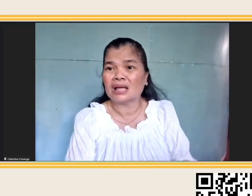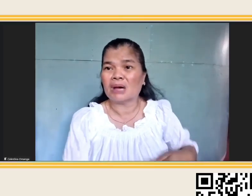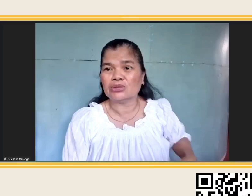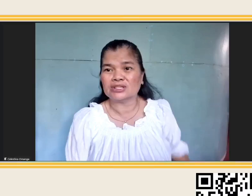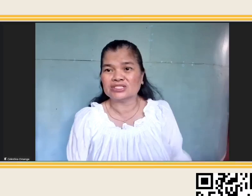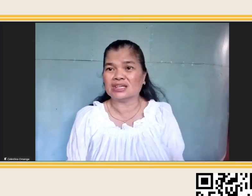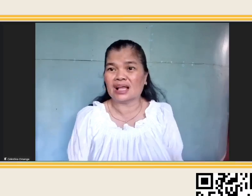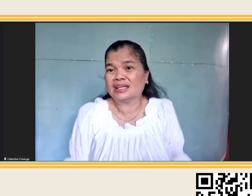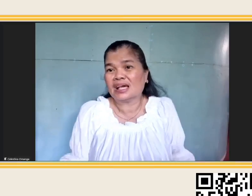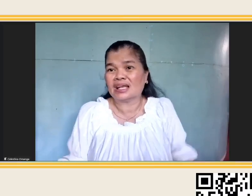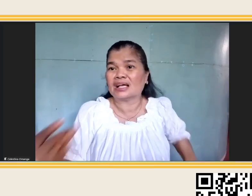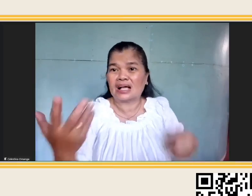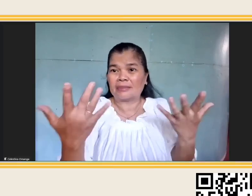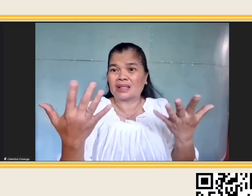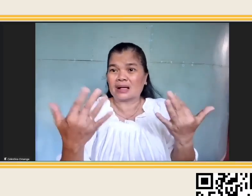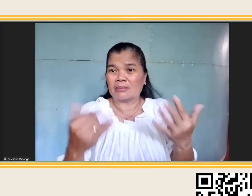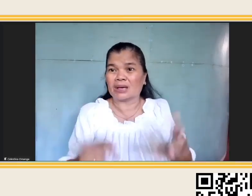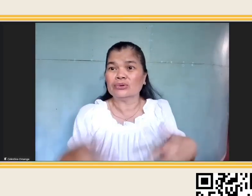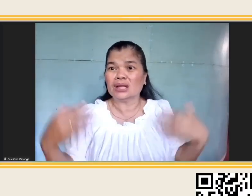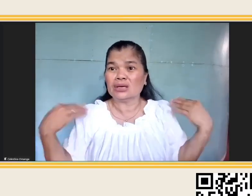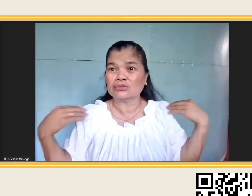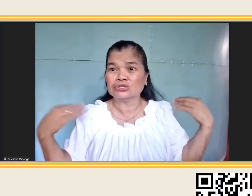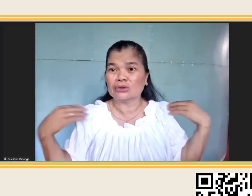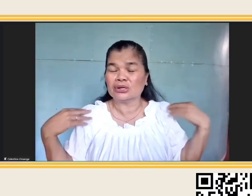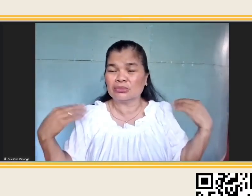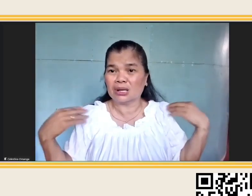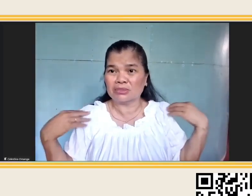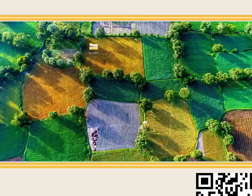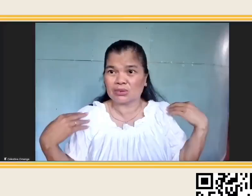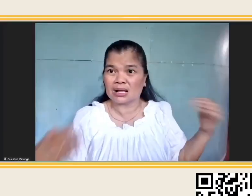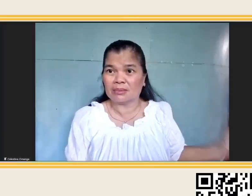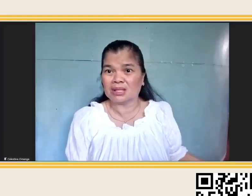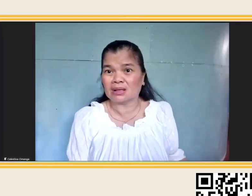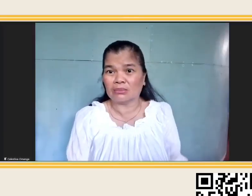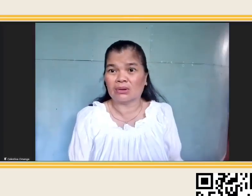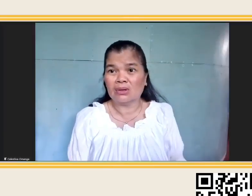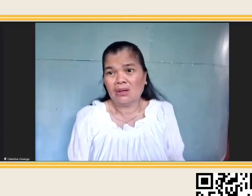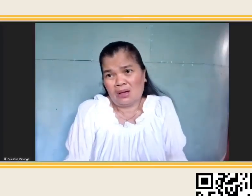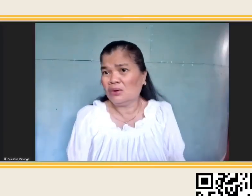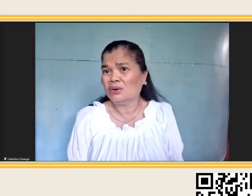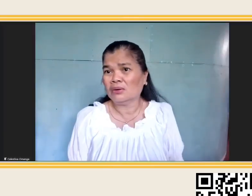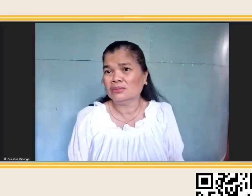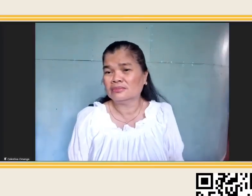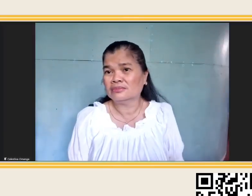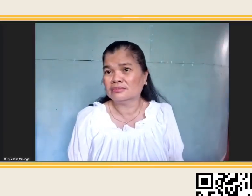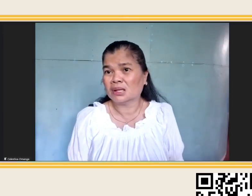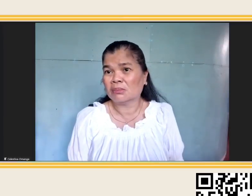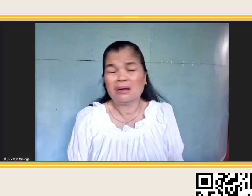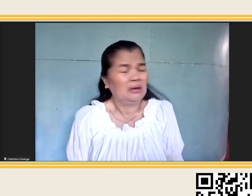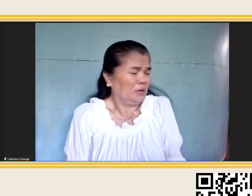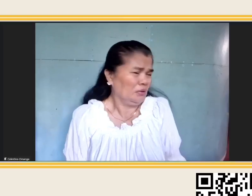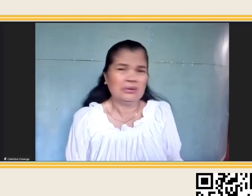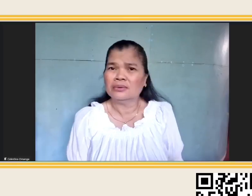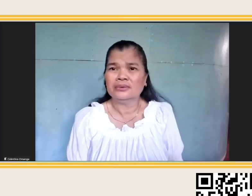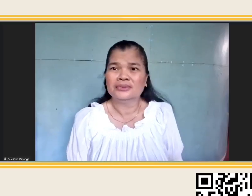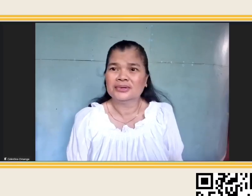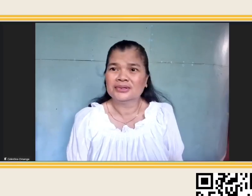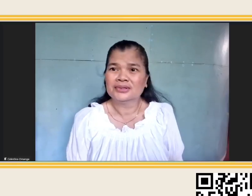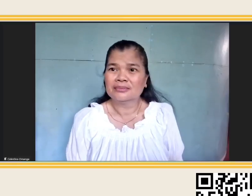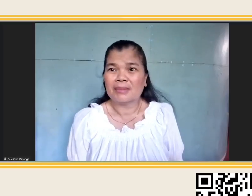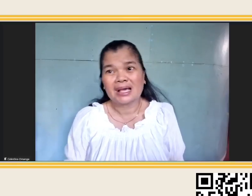ng non-manual signal. Hindi ka nagagamit ng kamay, kundi yung shoulder mo na mismo gagamitin. I don't know. Diba? I don't